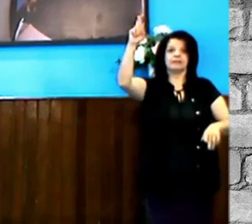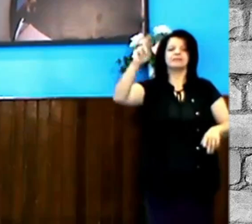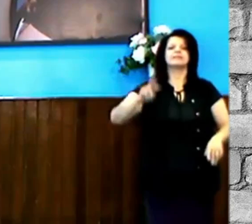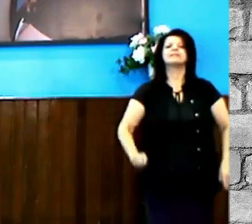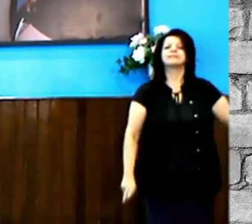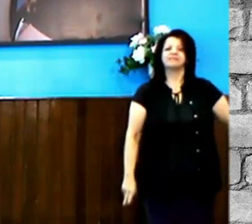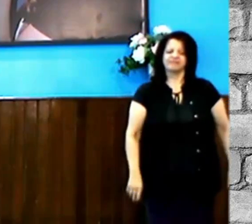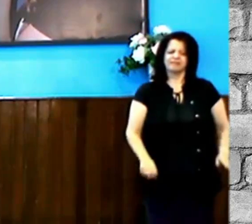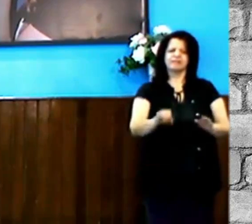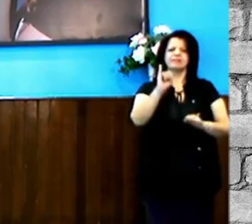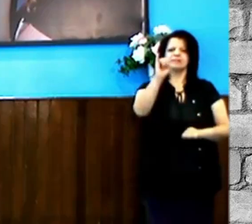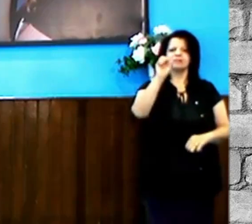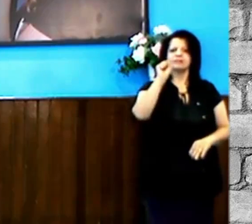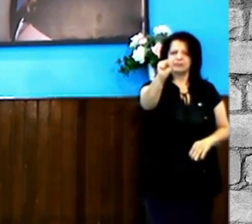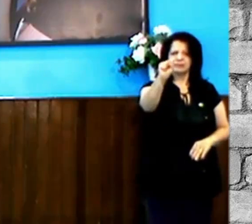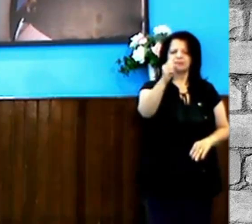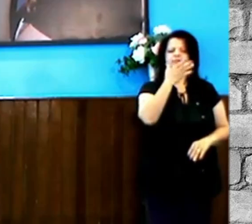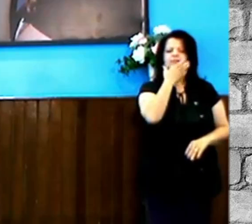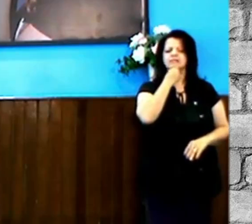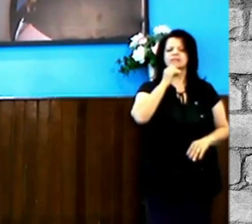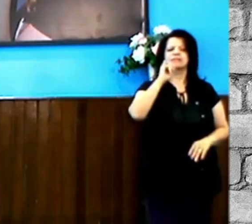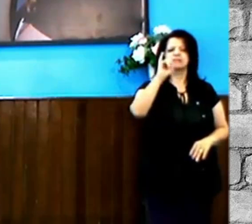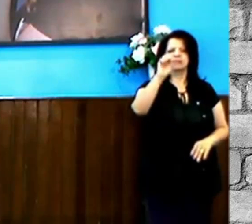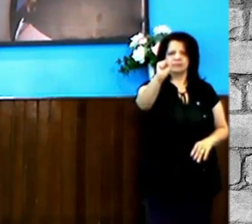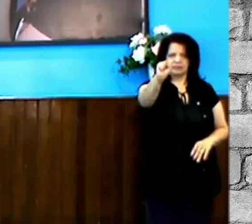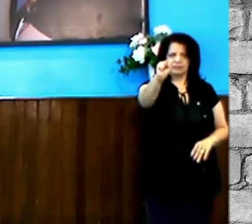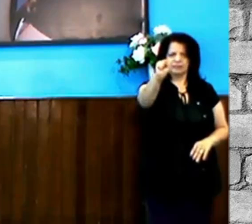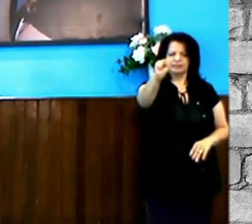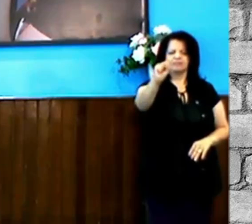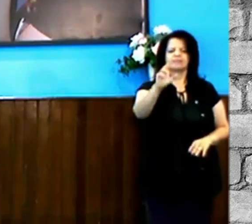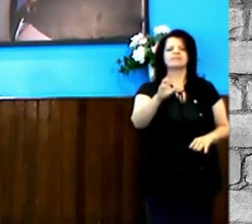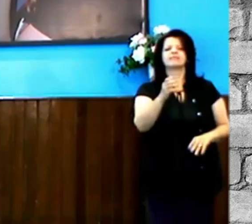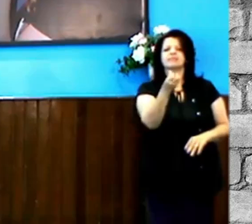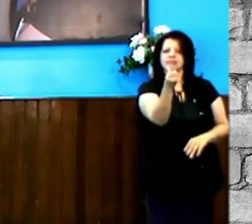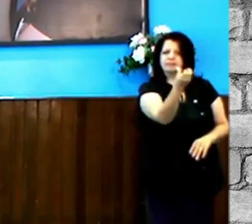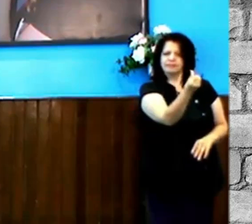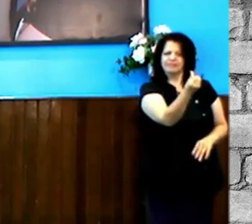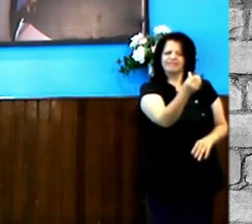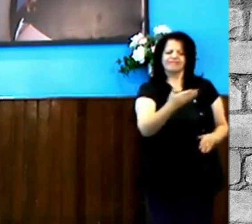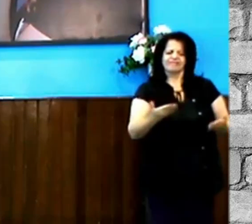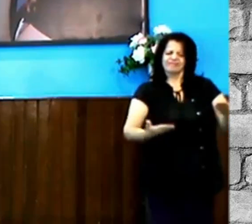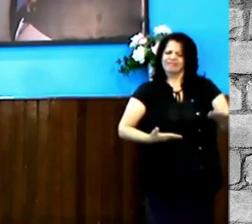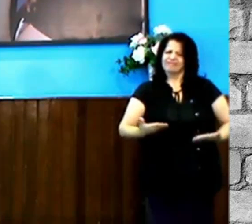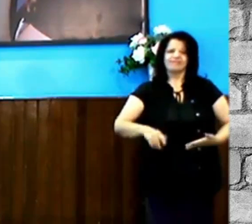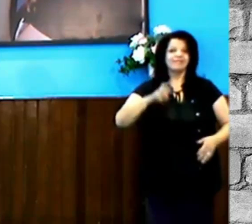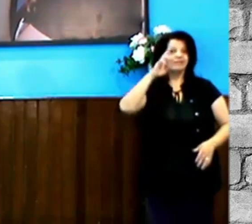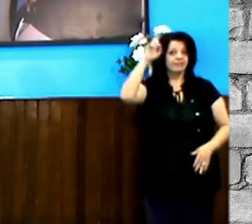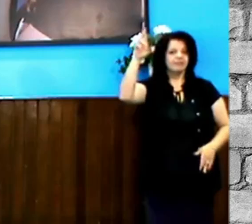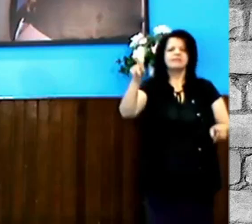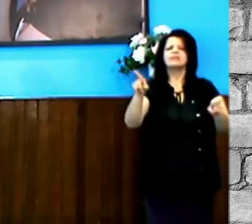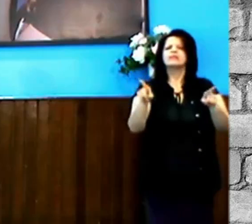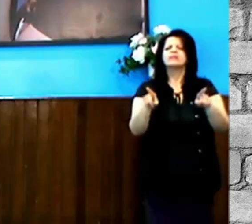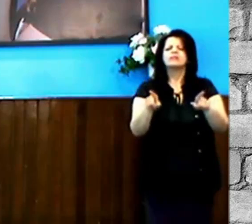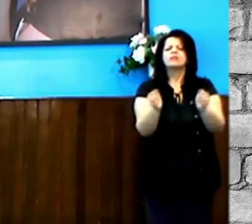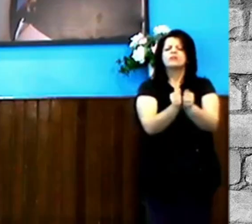66, no versículo 2. Portanto, servi ao Senhor com temor e tremor, e alegrai-vos nele com temor, diz